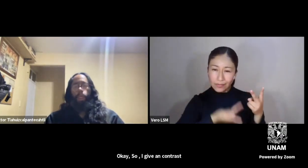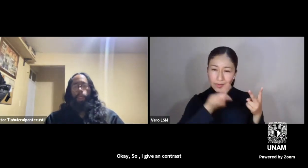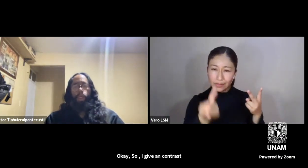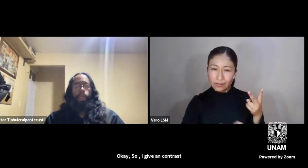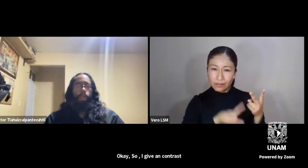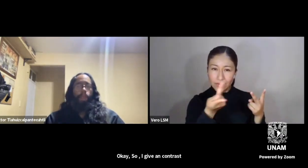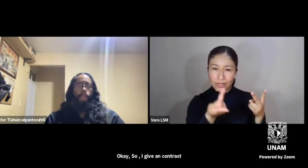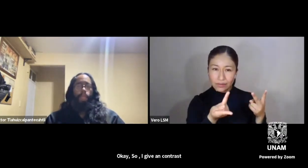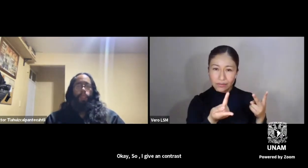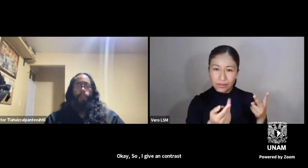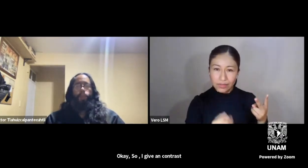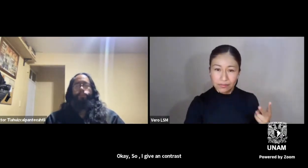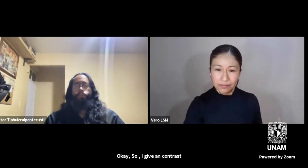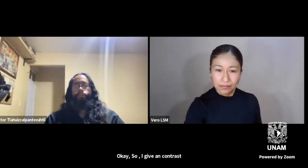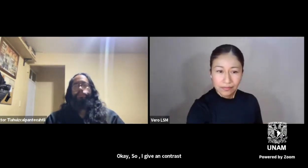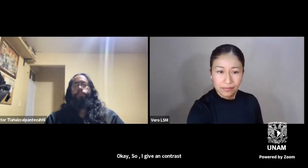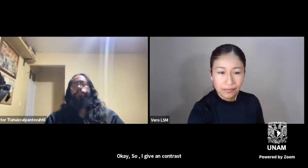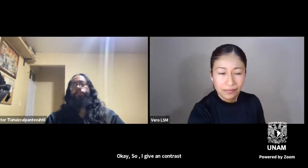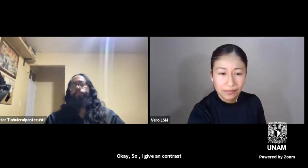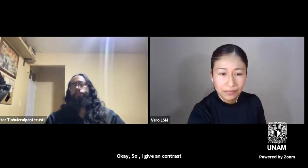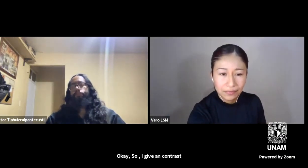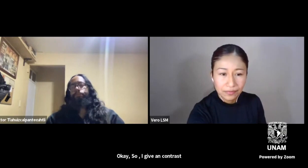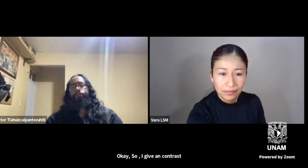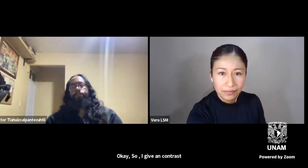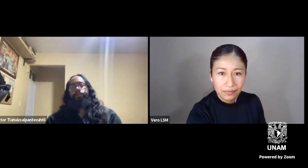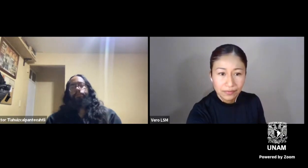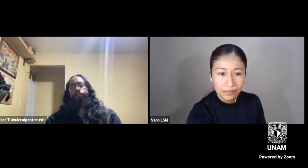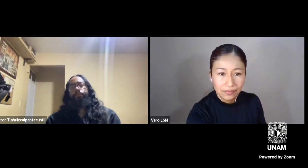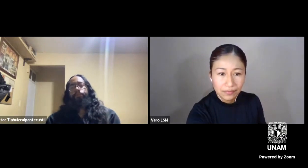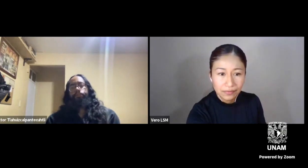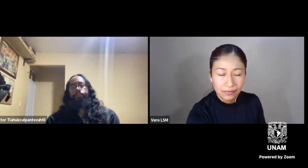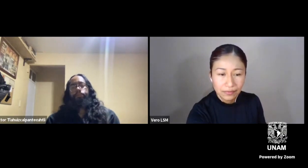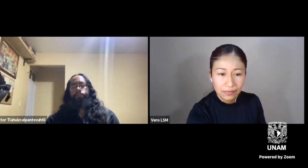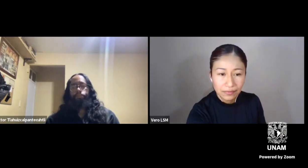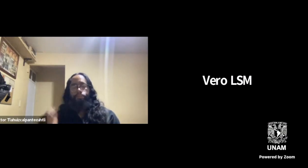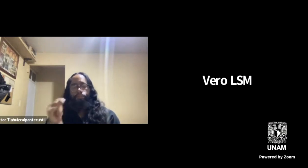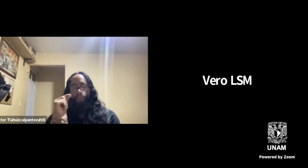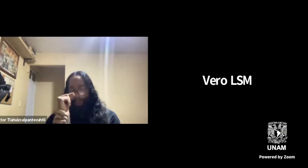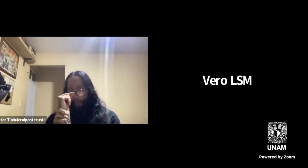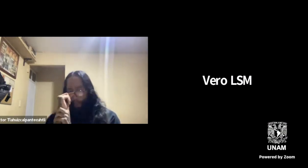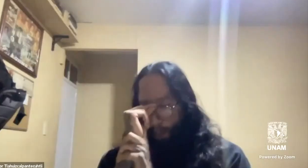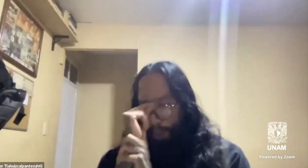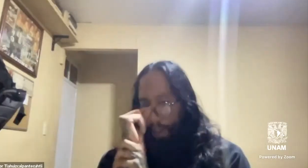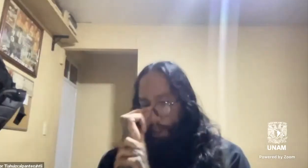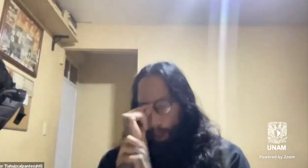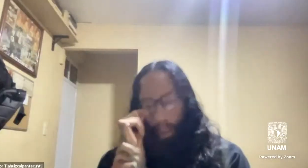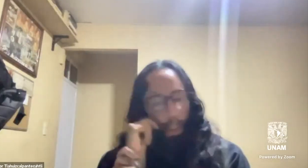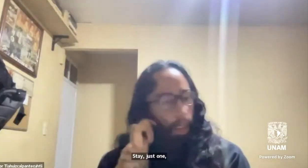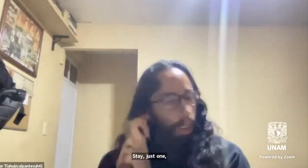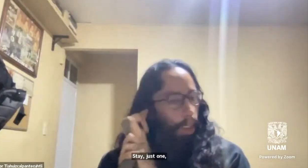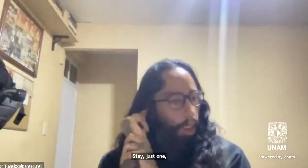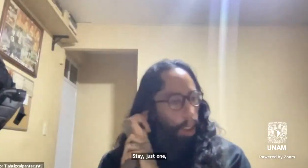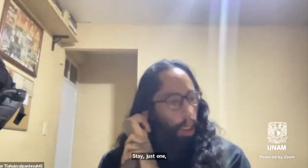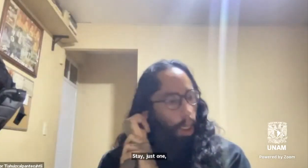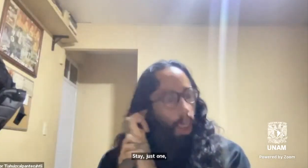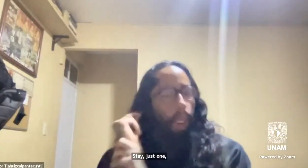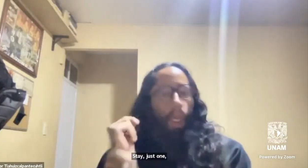Yasmin. Sí, preguntan, ¿cómo se construye tu agencia DISCA en relación con otras personas